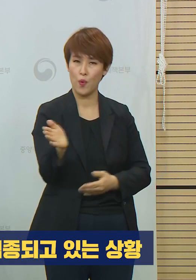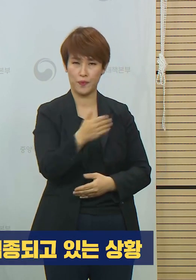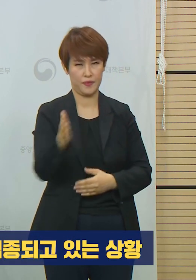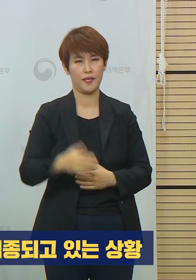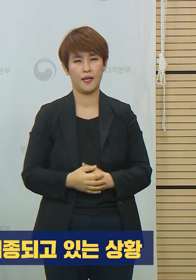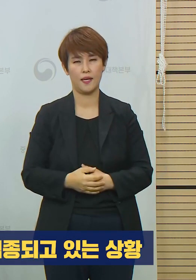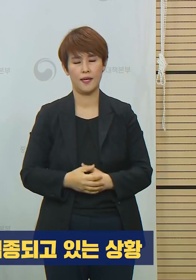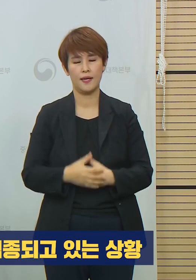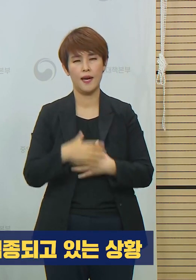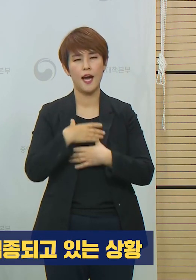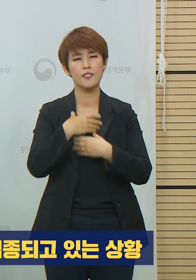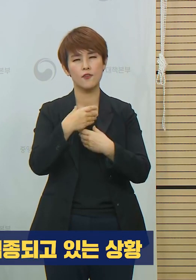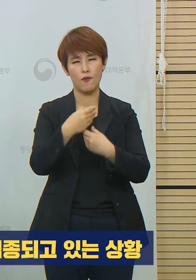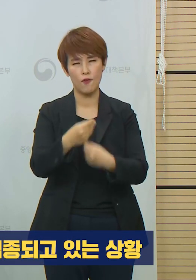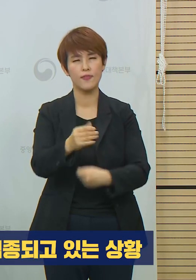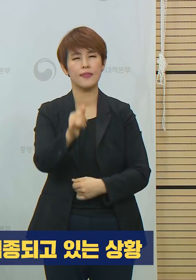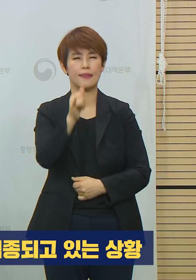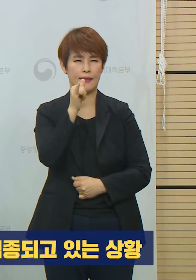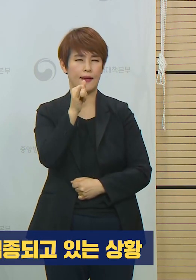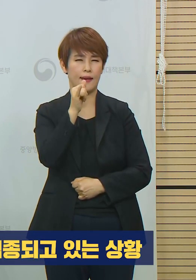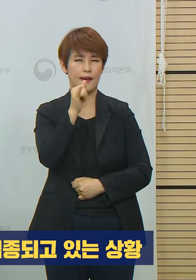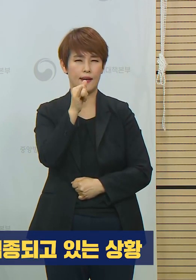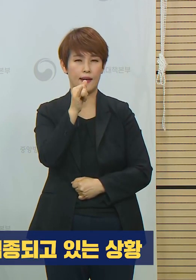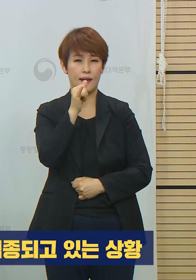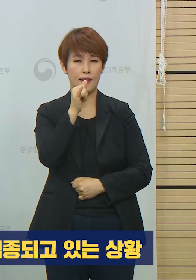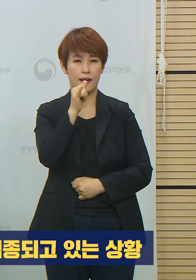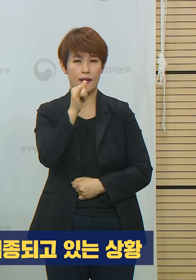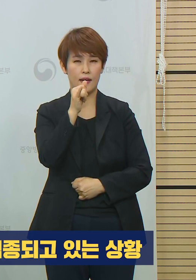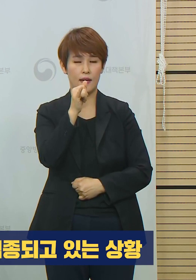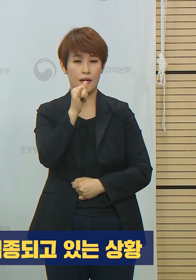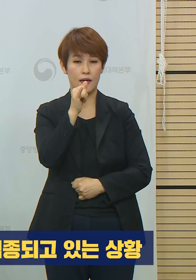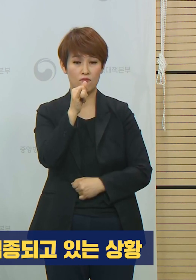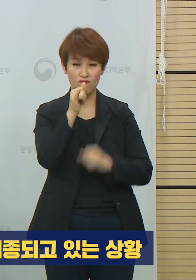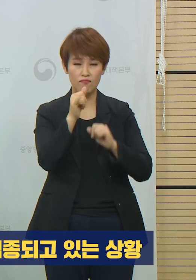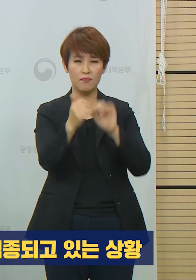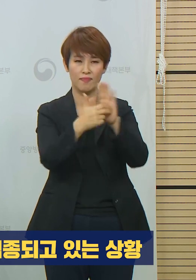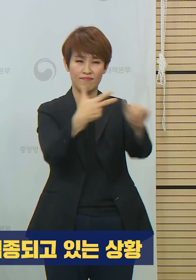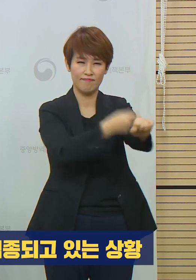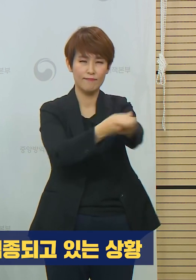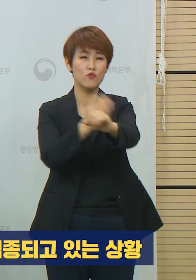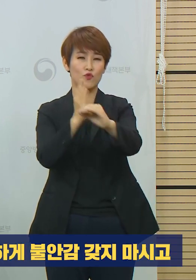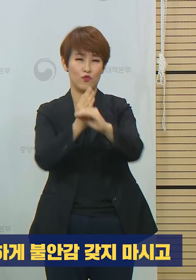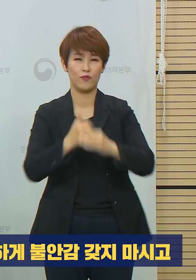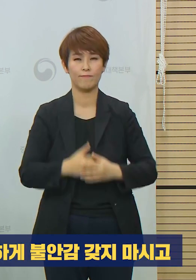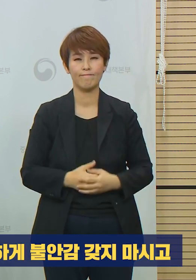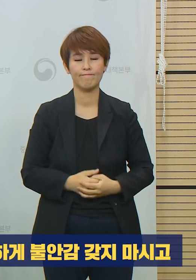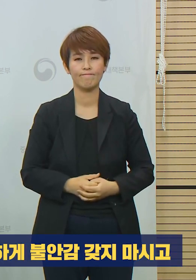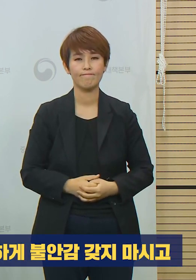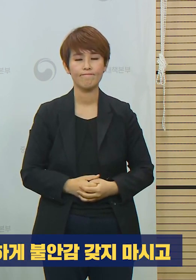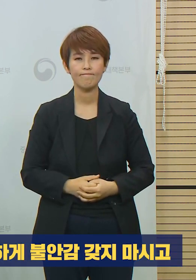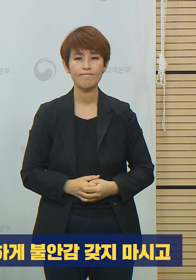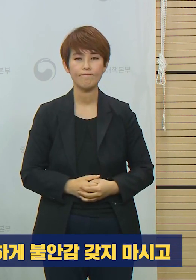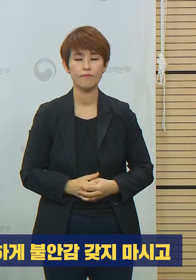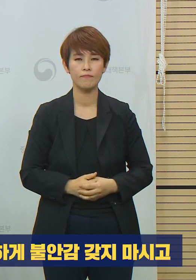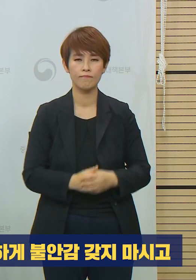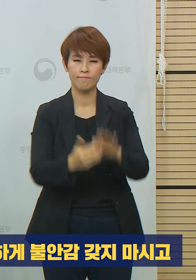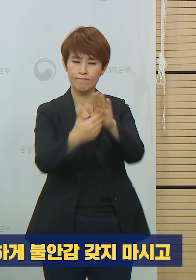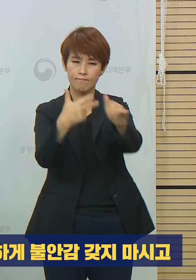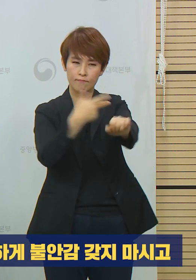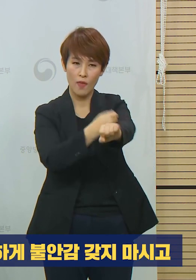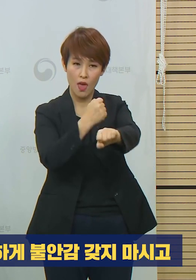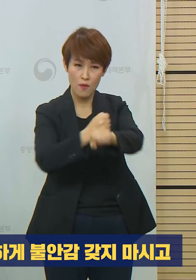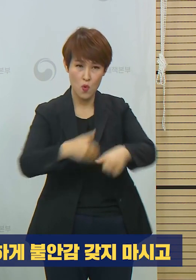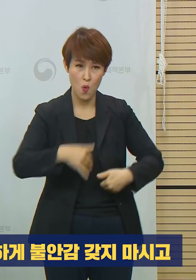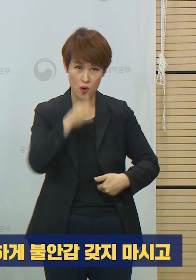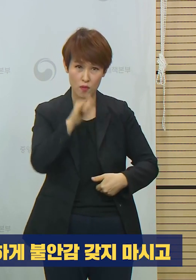정도 안전성이 있는 그런 백신들이 접종되고 있다고 판단하고 있습니다. 예방접종 대상이 되시는